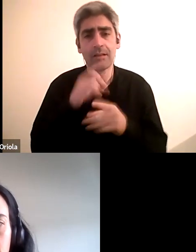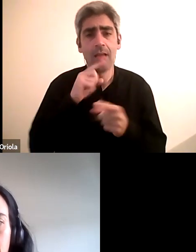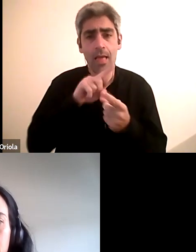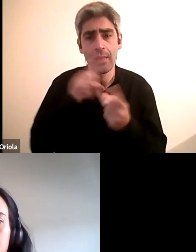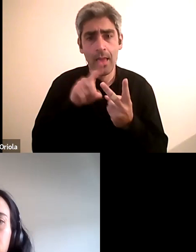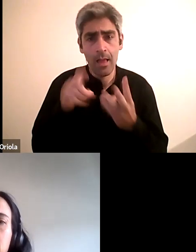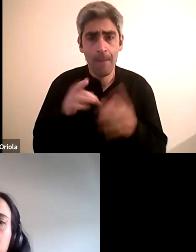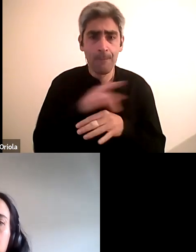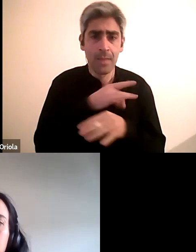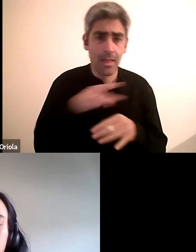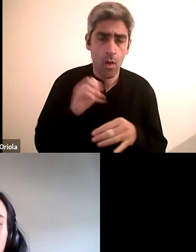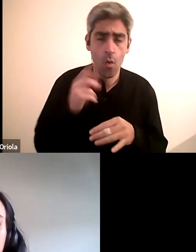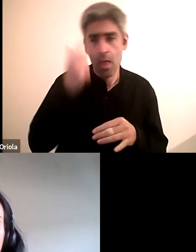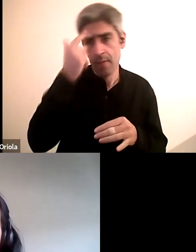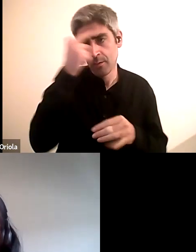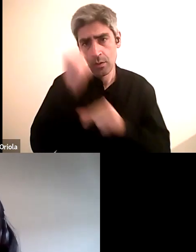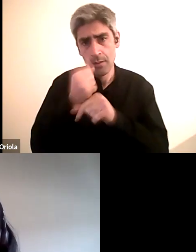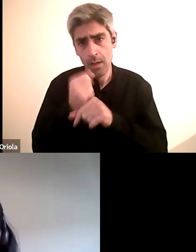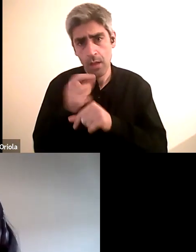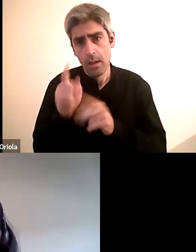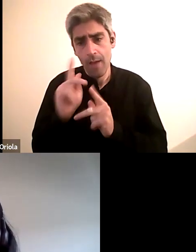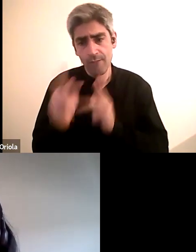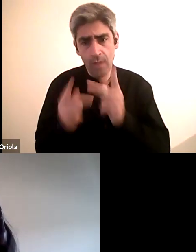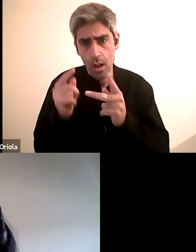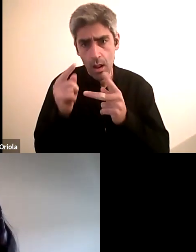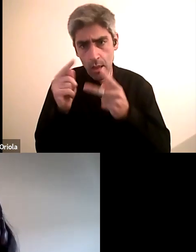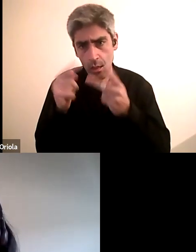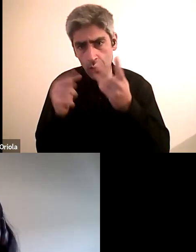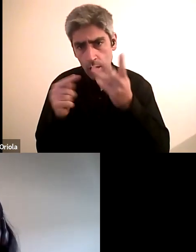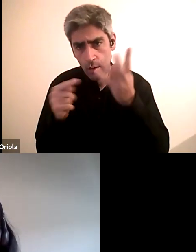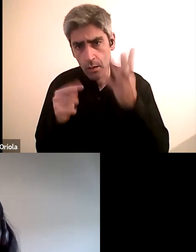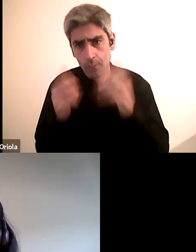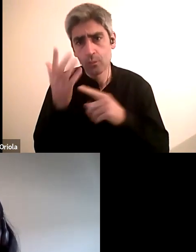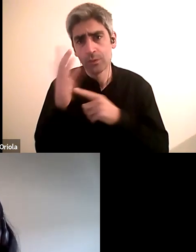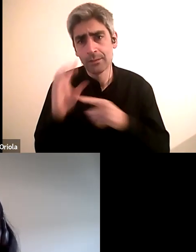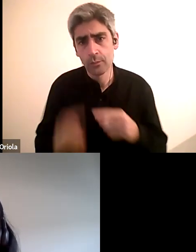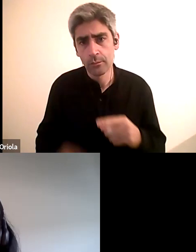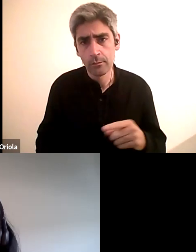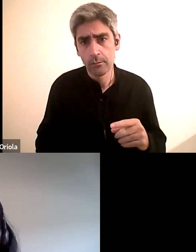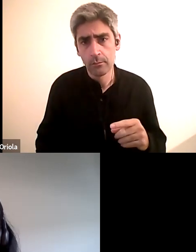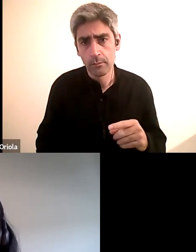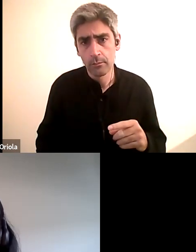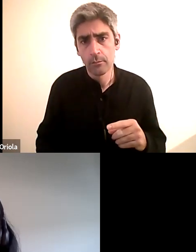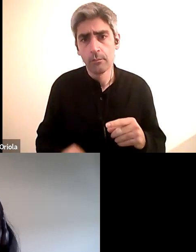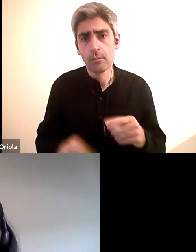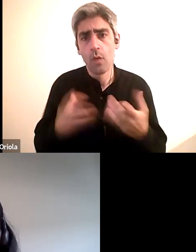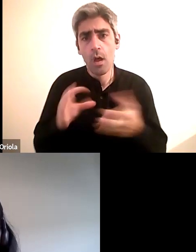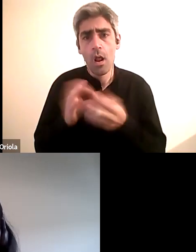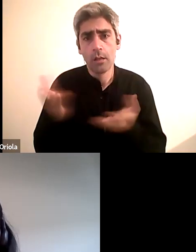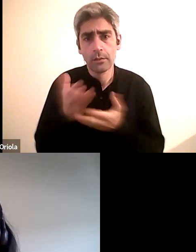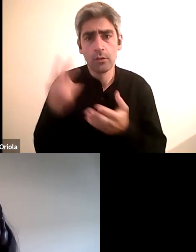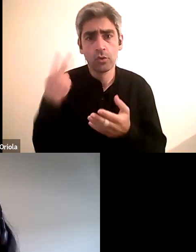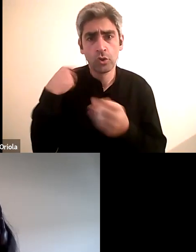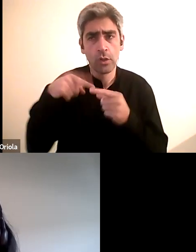pelo médico ou pela enfermeira do trabalho, que avalie, por exemplo, qual é a relação com a